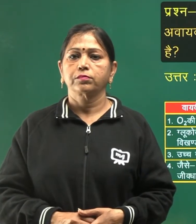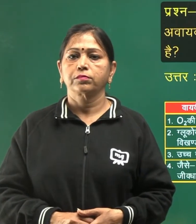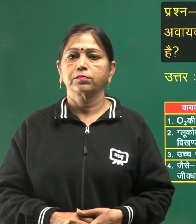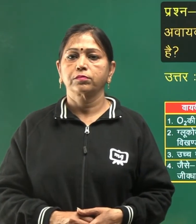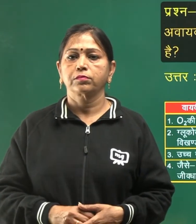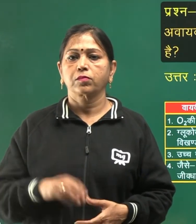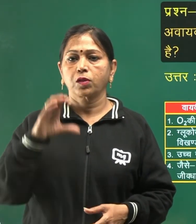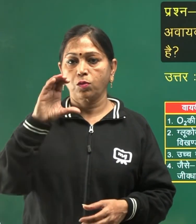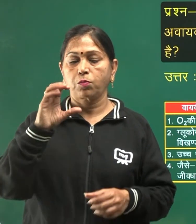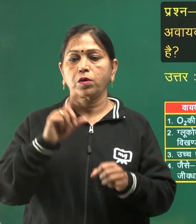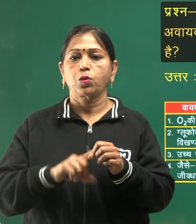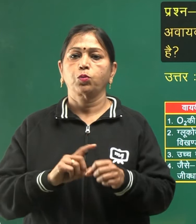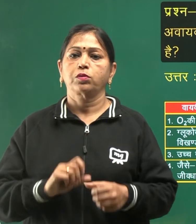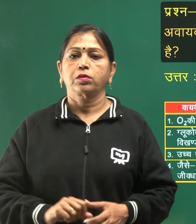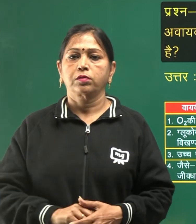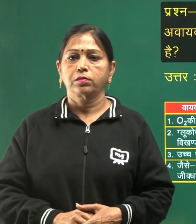निबंधात्मक प्रश्न।